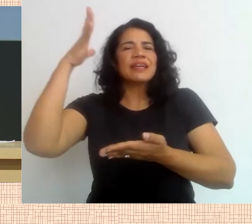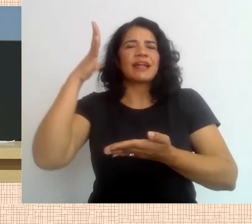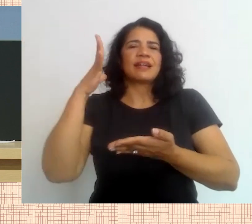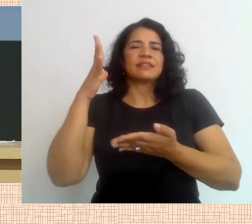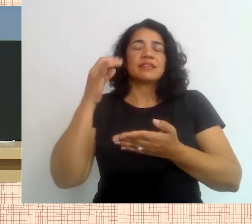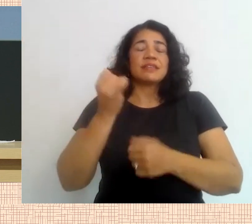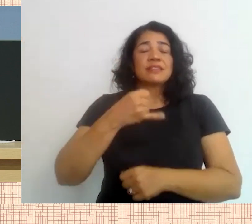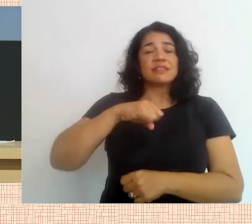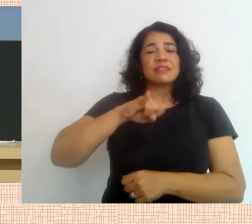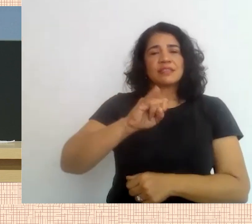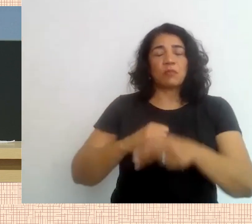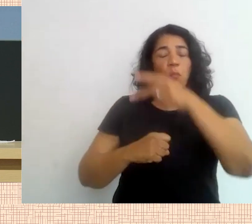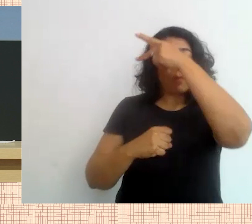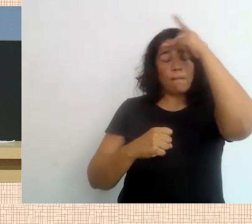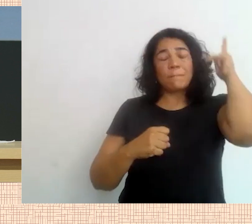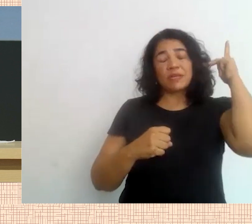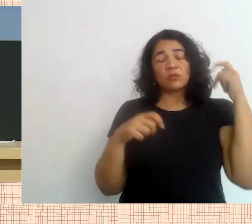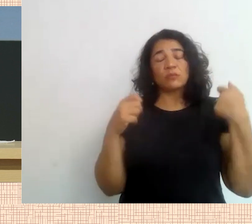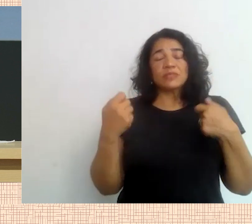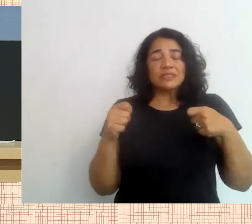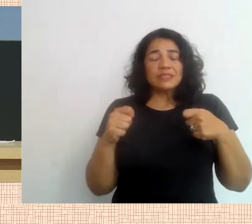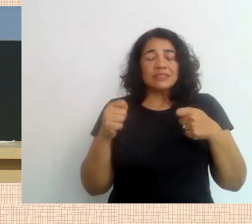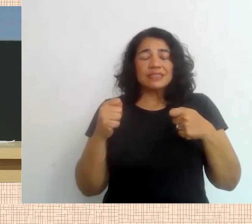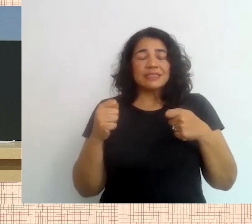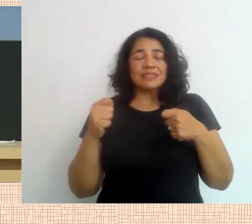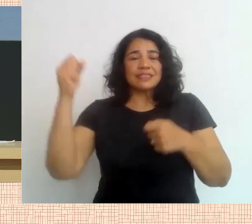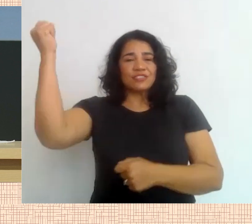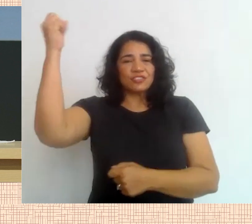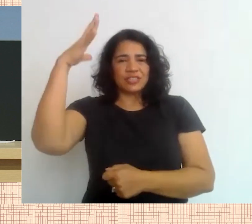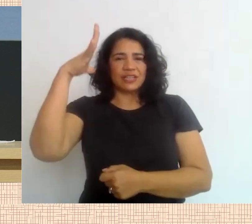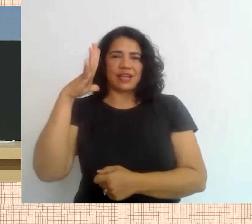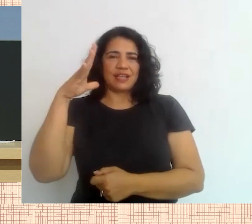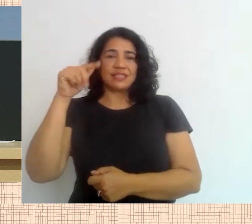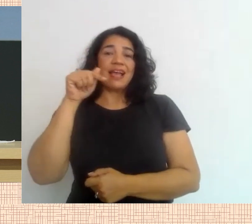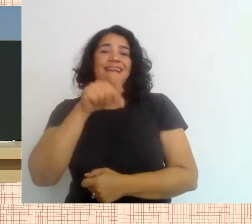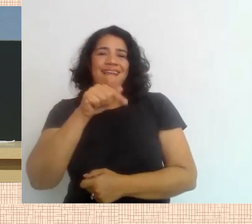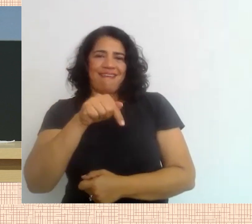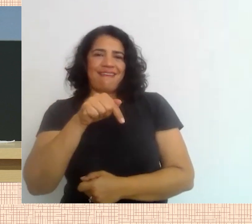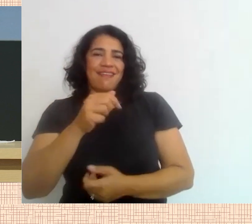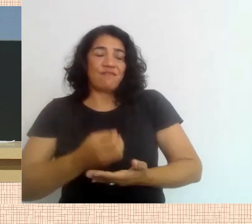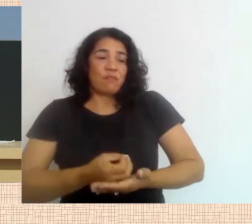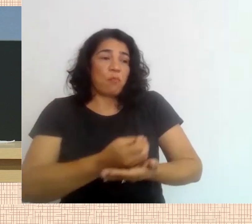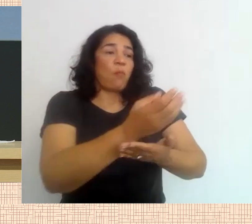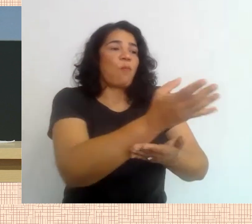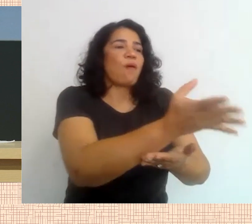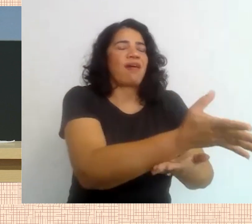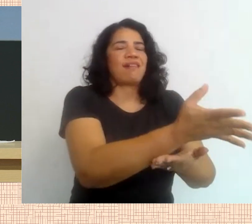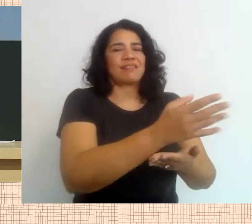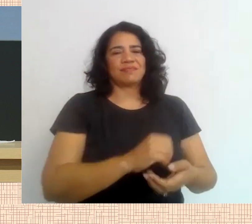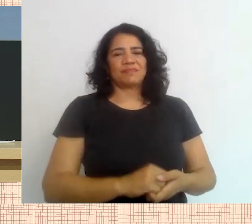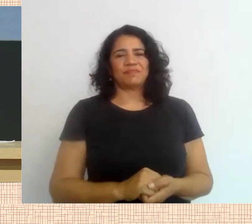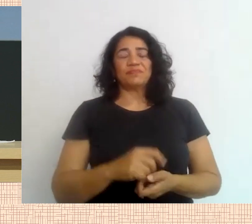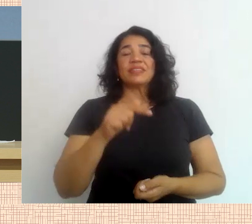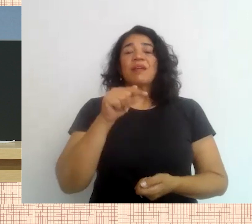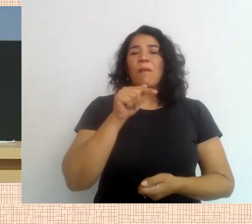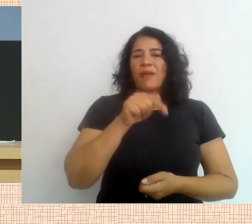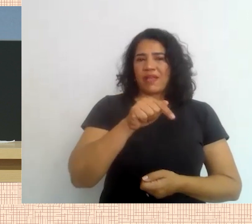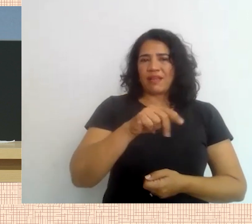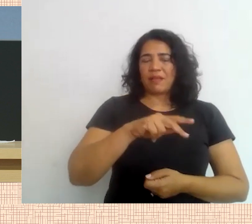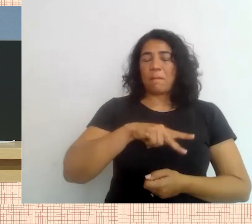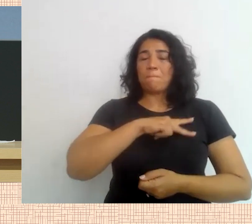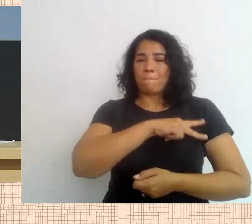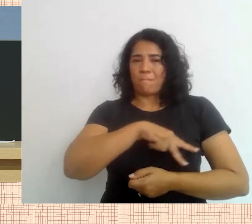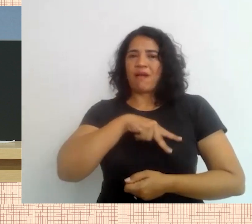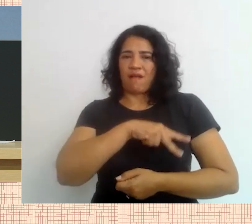trabalho. Então, queridos irmãos, o apóstolo Paulo, ele era o apóstolo,